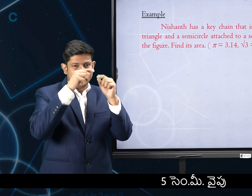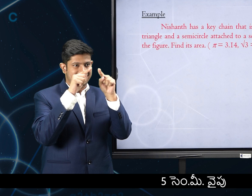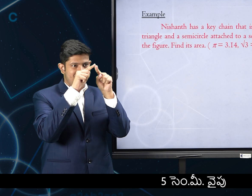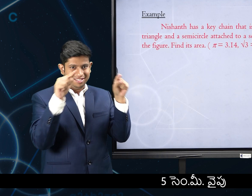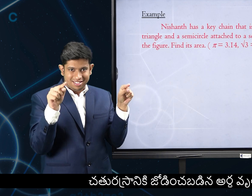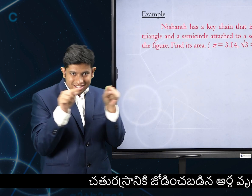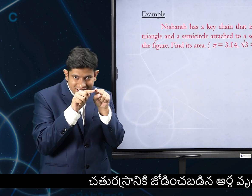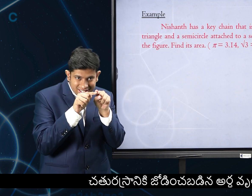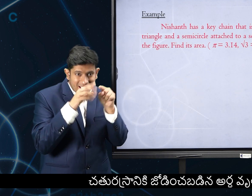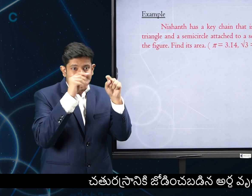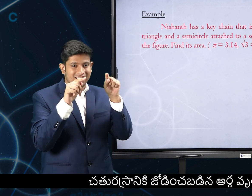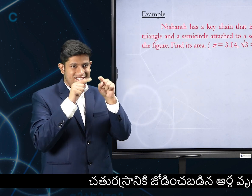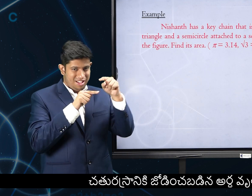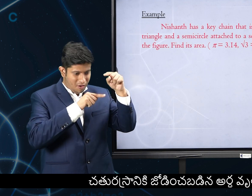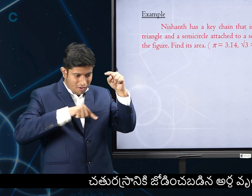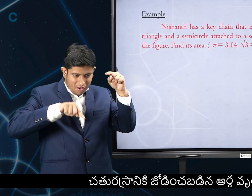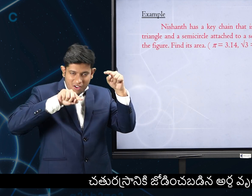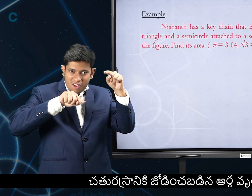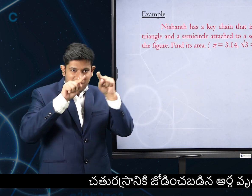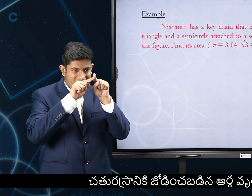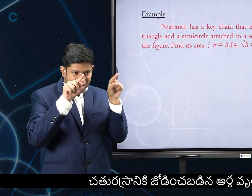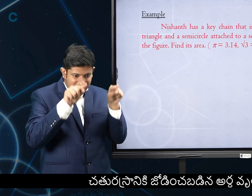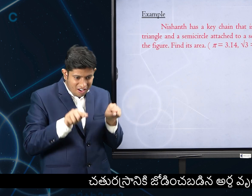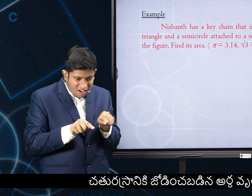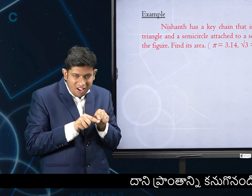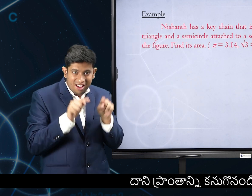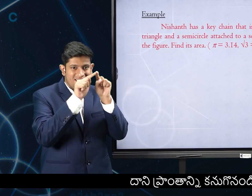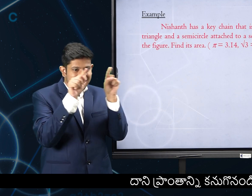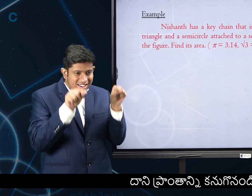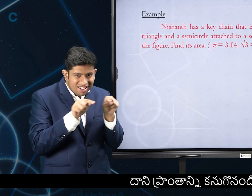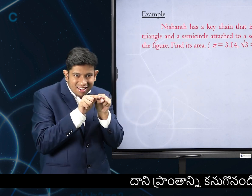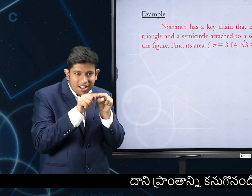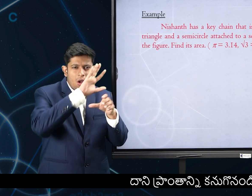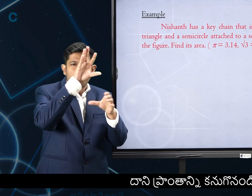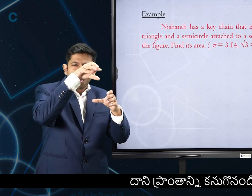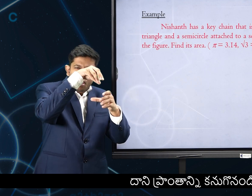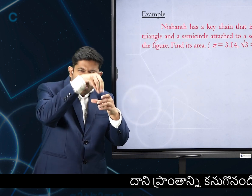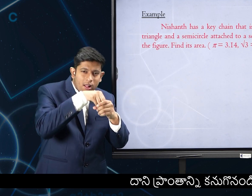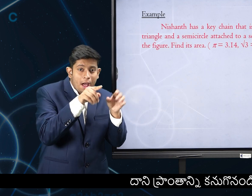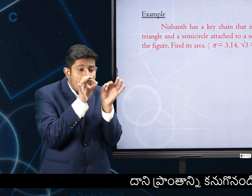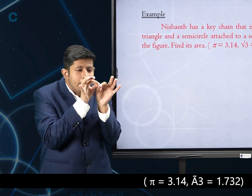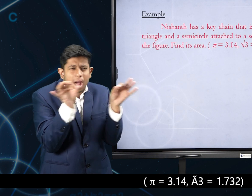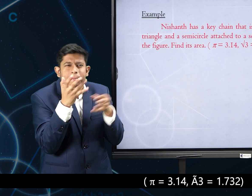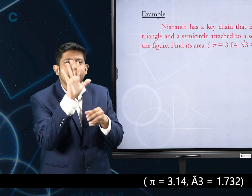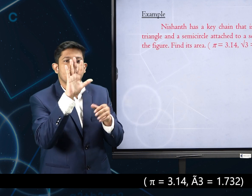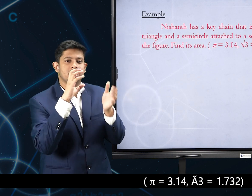వైపు చతురస్రానికి జోడించబడిన అర్ధవృత్తం ఉంది. దాని ప్రాంతాన్ని కనుగొనండి. పై =